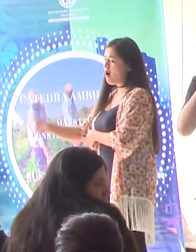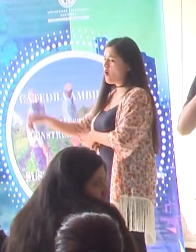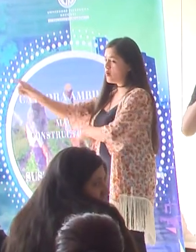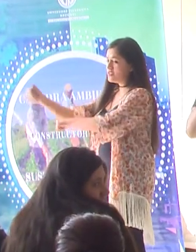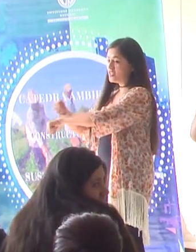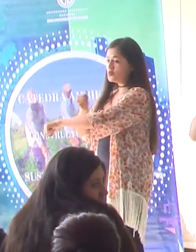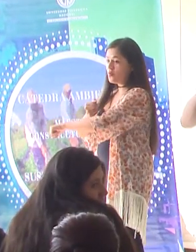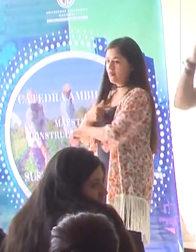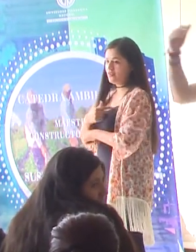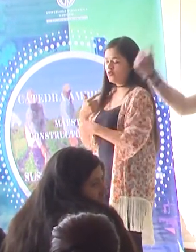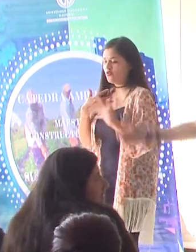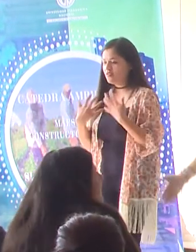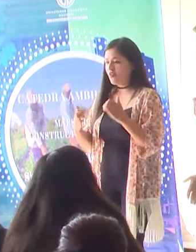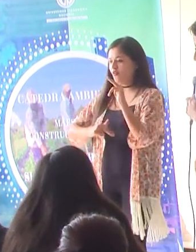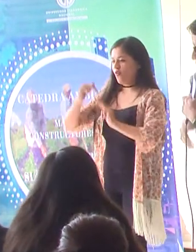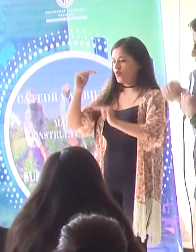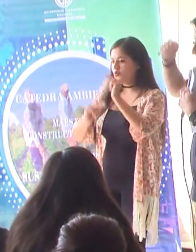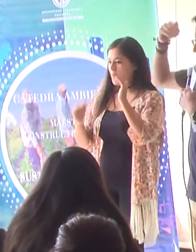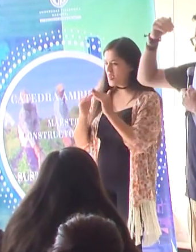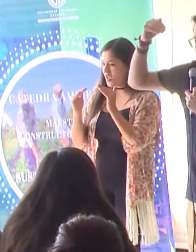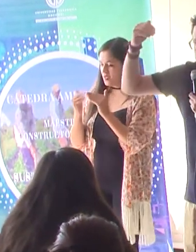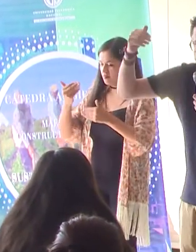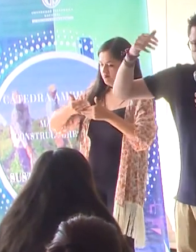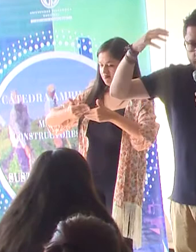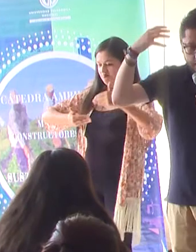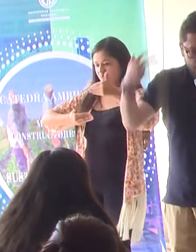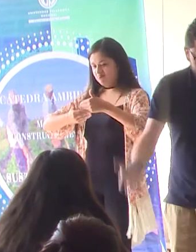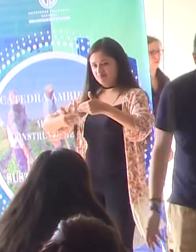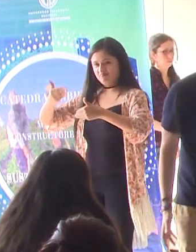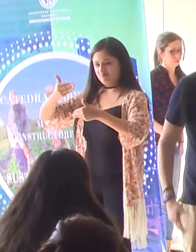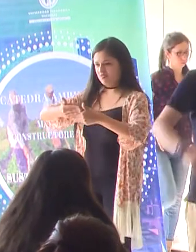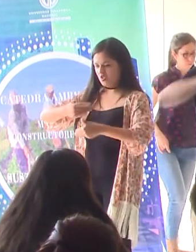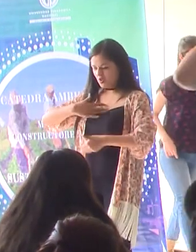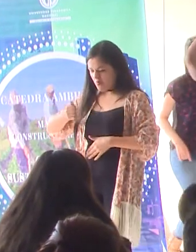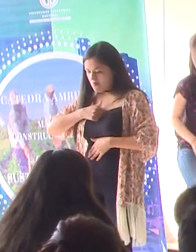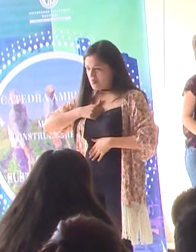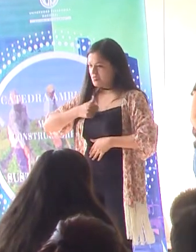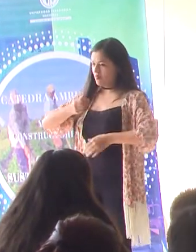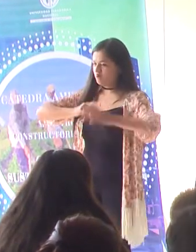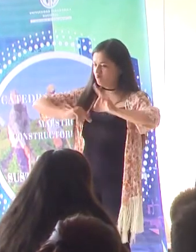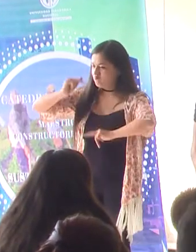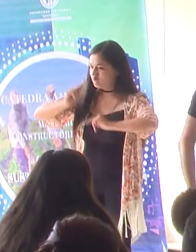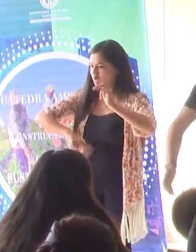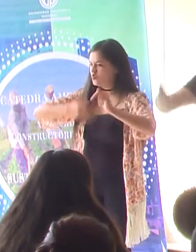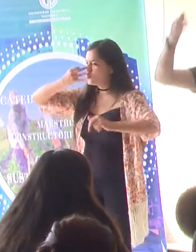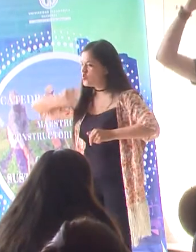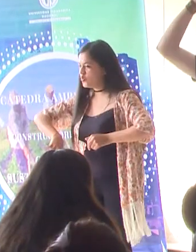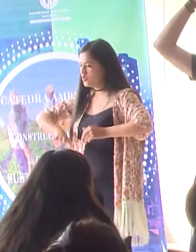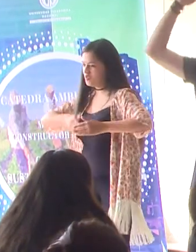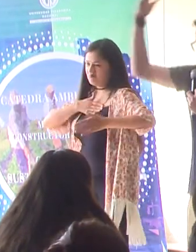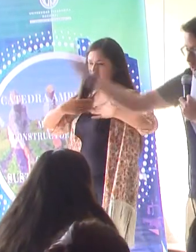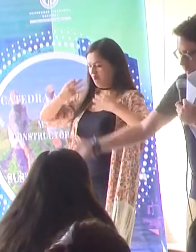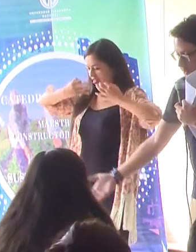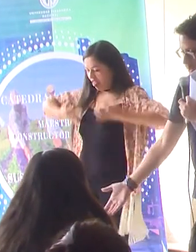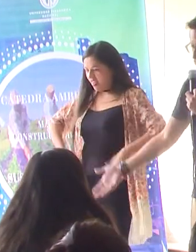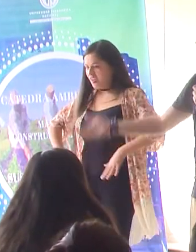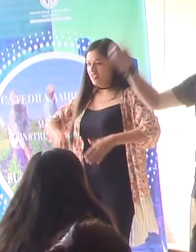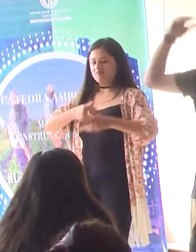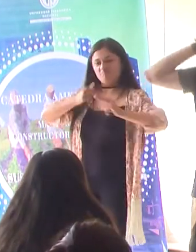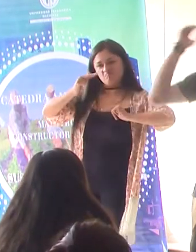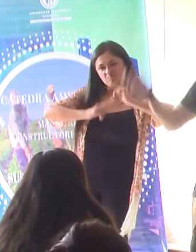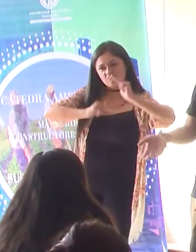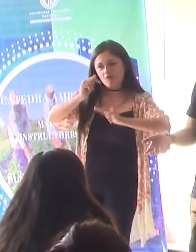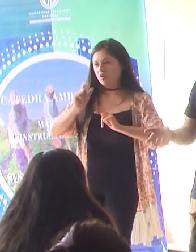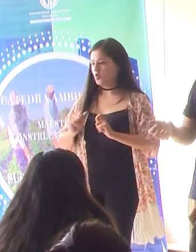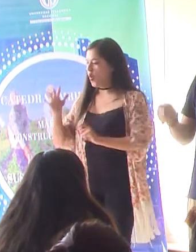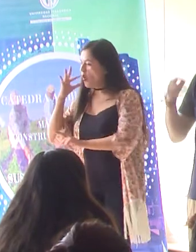yo quiero construirla ladrillo a ladrillo embarrando me yendo a traer el material peleando con el señor de